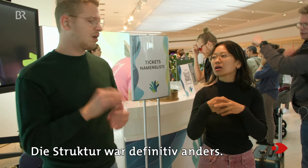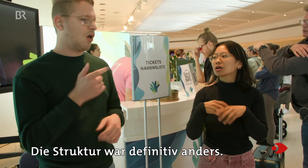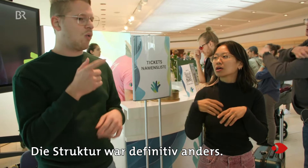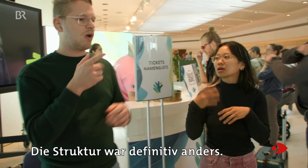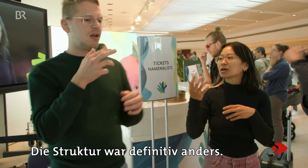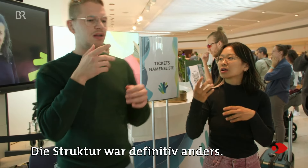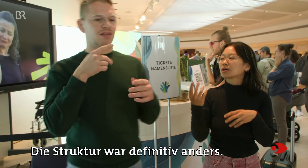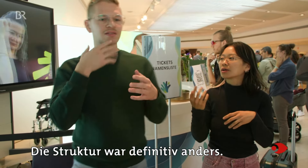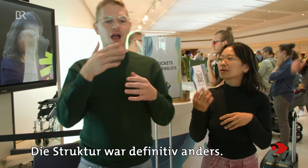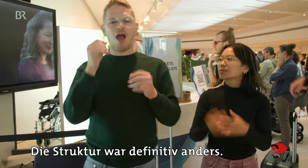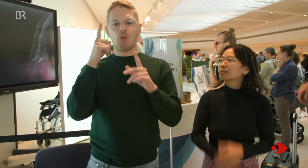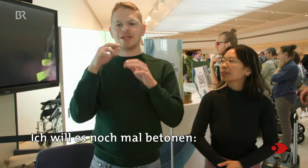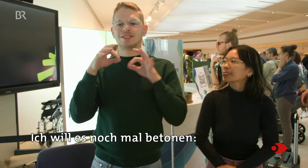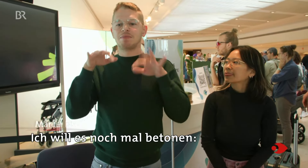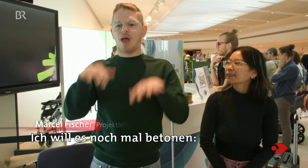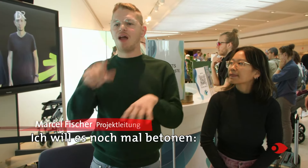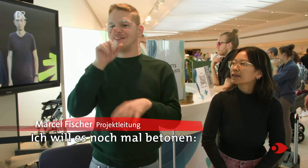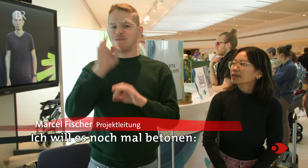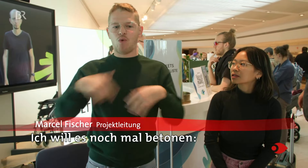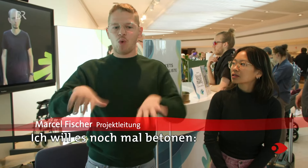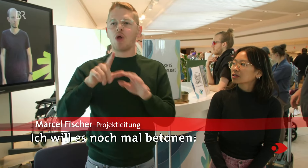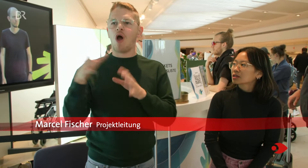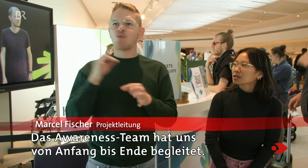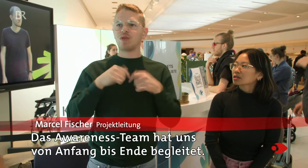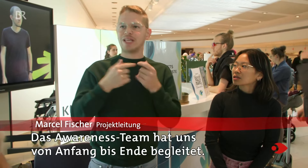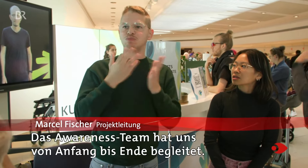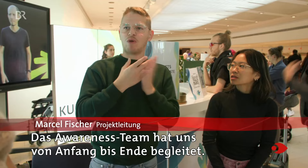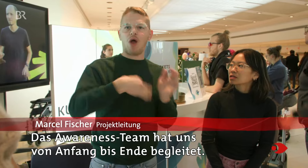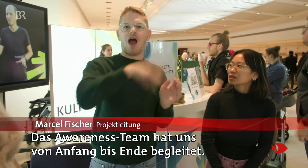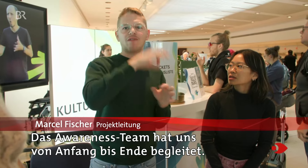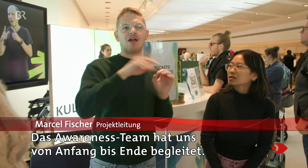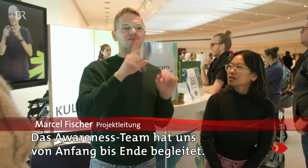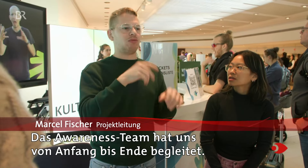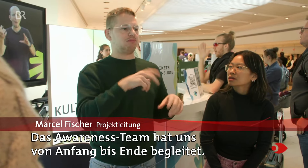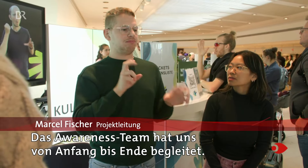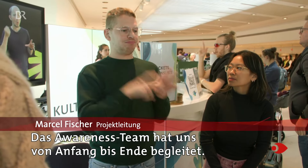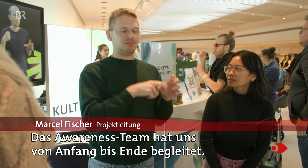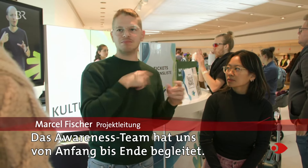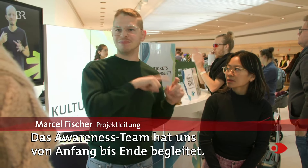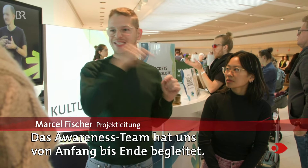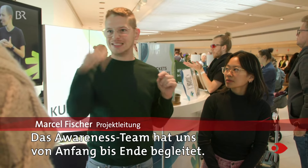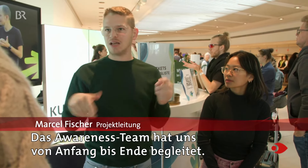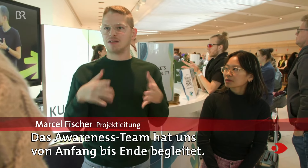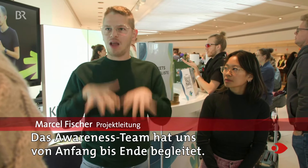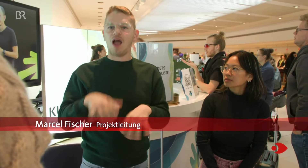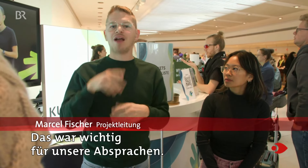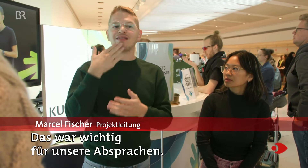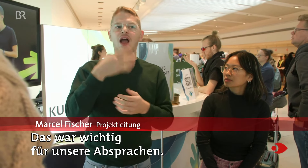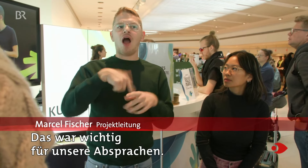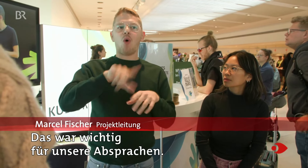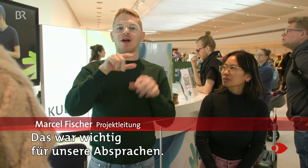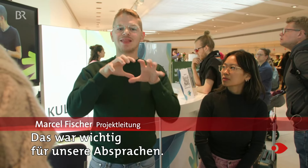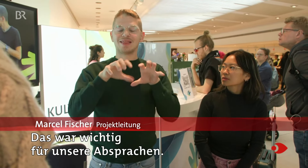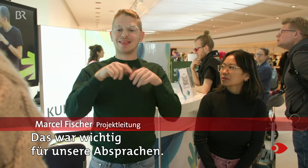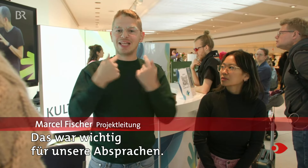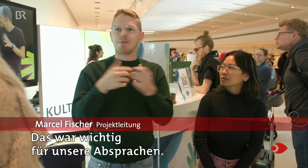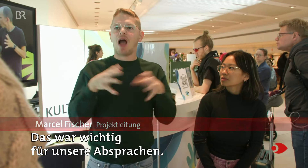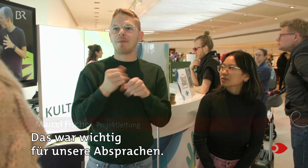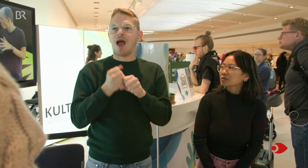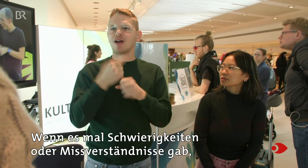anders. Ich will es nochmal betonen. Das Awareness-Team hat uns von Anfang bis Ende begleitet. Das war wichtig für